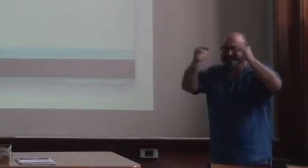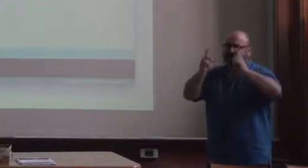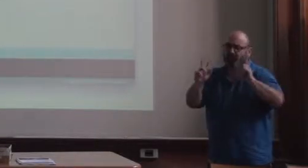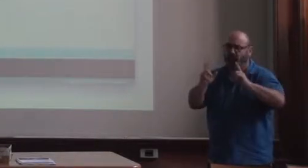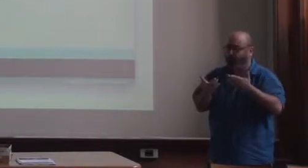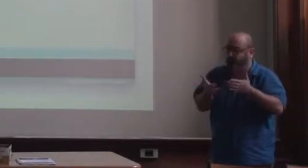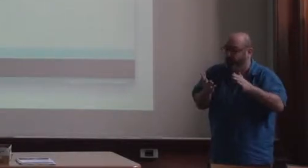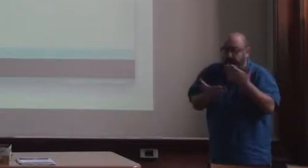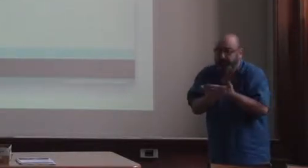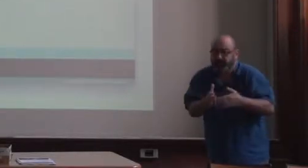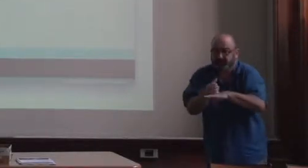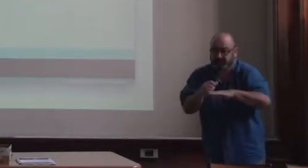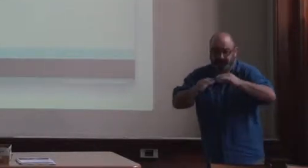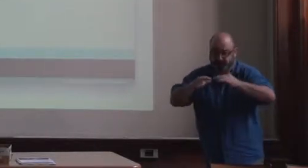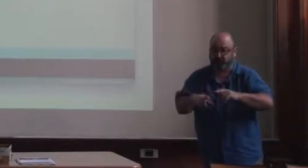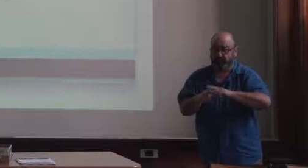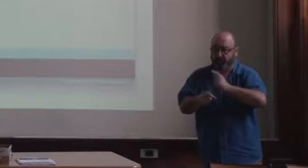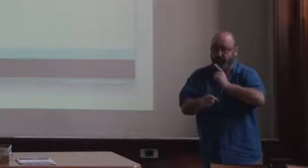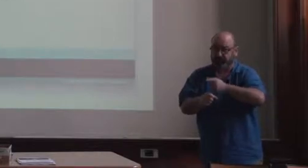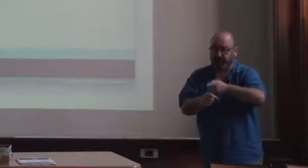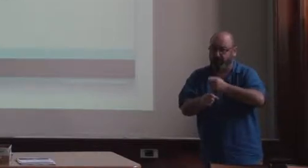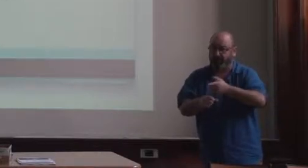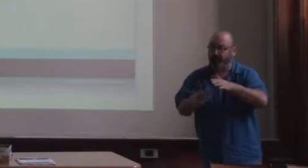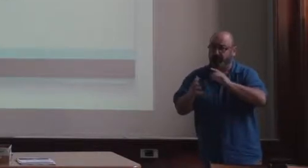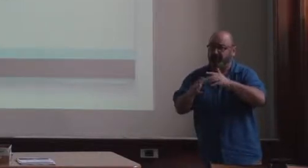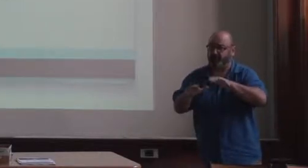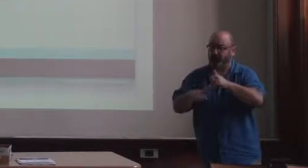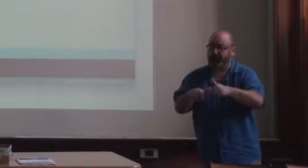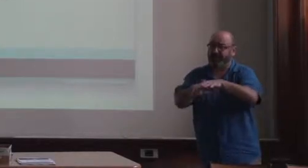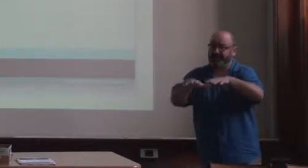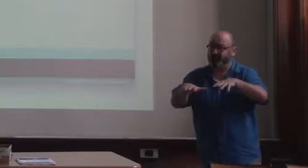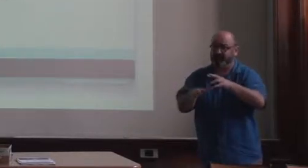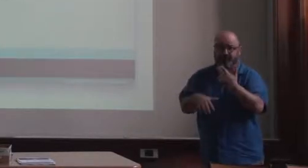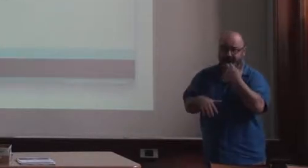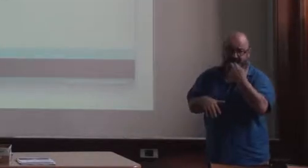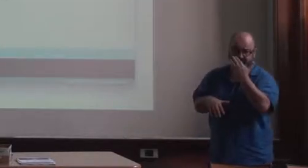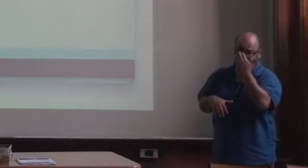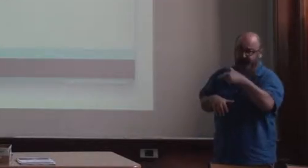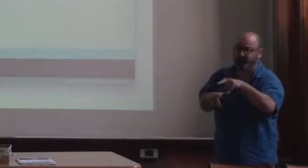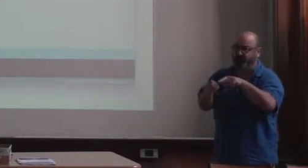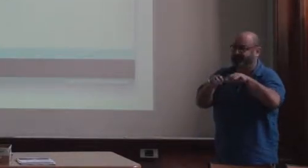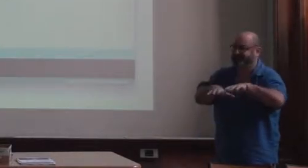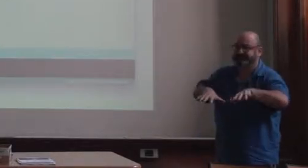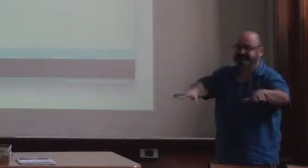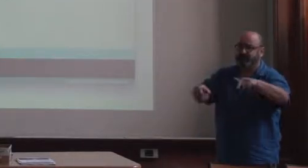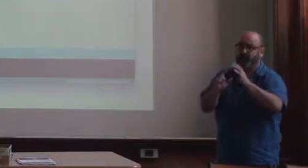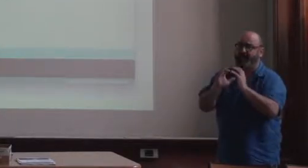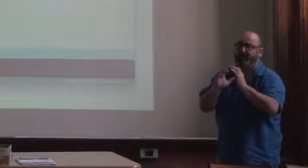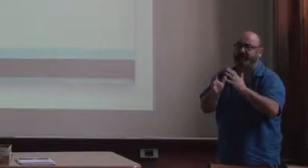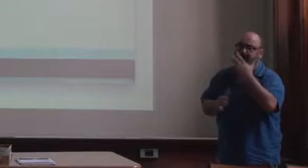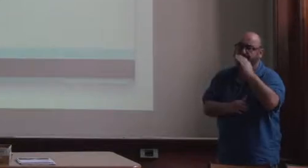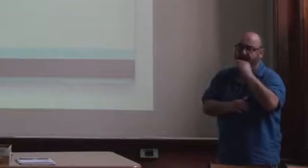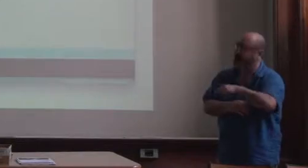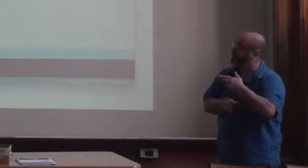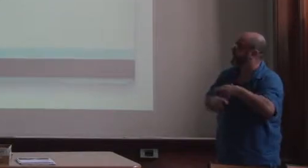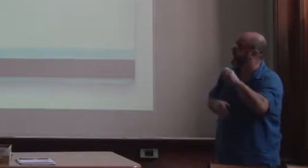bonnes performances puisqu'on est directement sur le métal. Et c'est la plateforme la plus connue pour l'instant, la plus populaire pour faire de l'électronique amateur, c'est